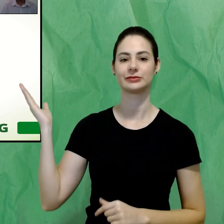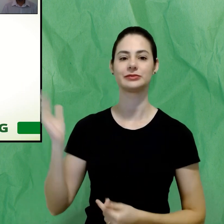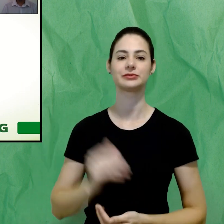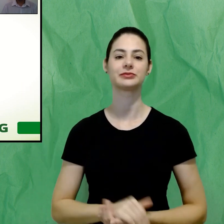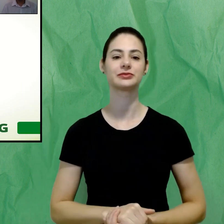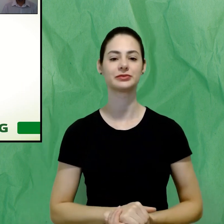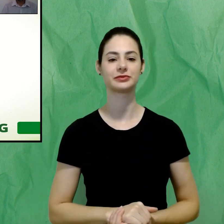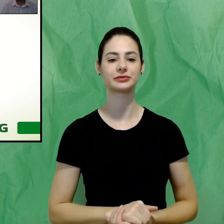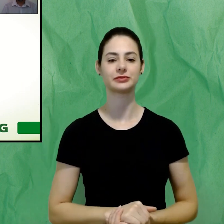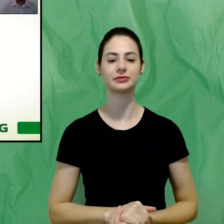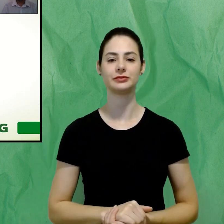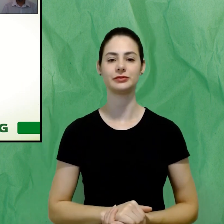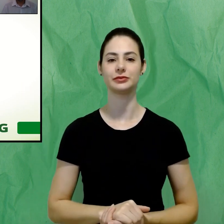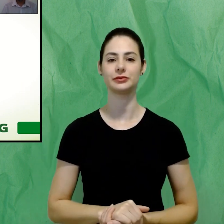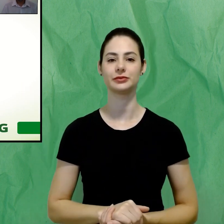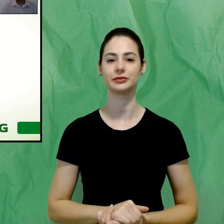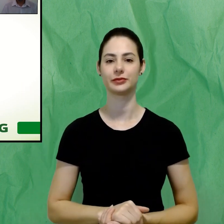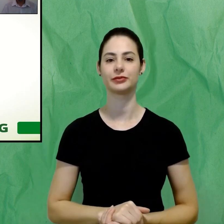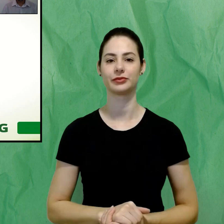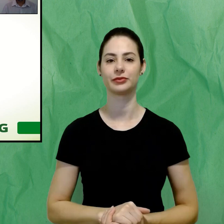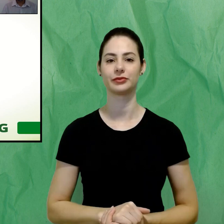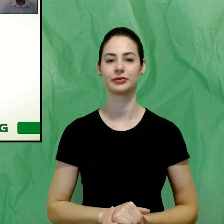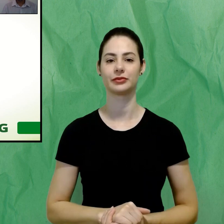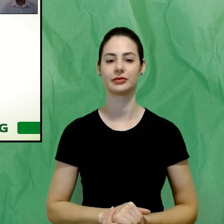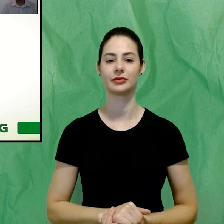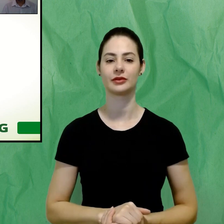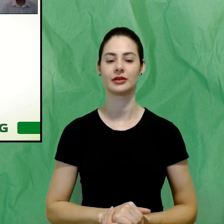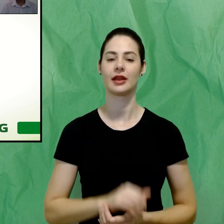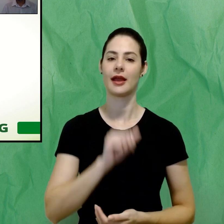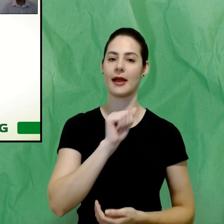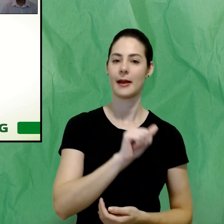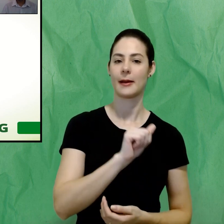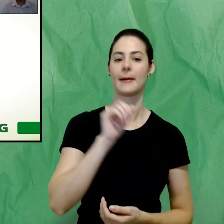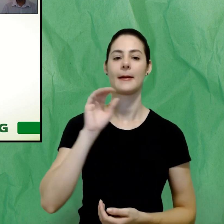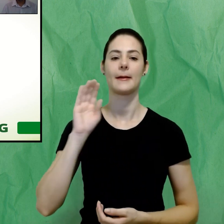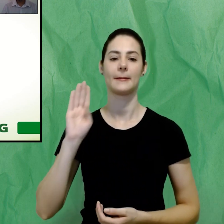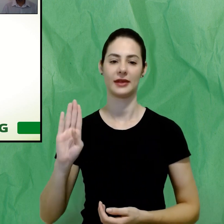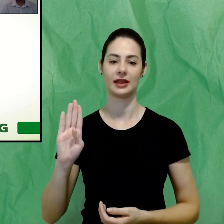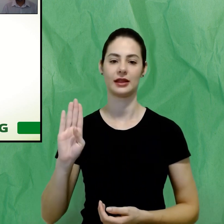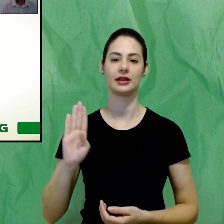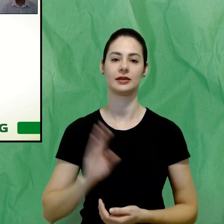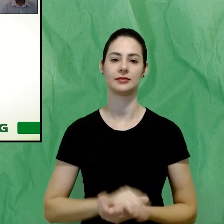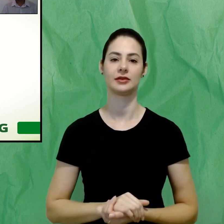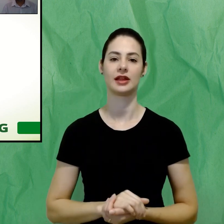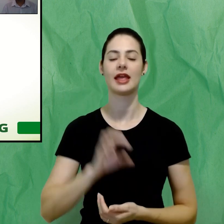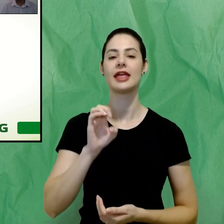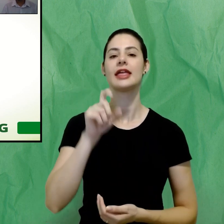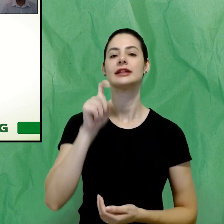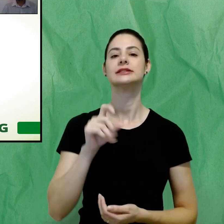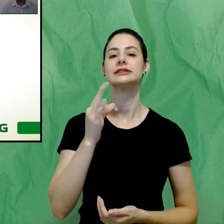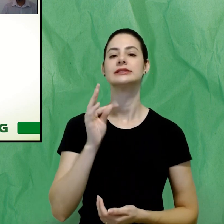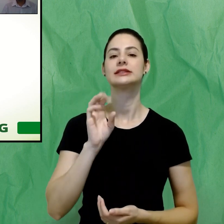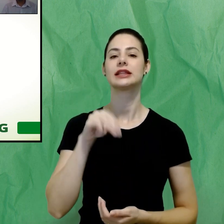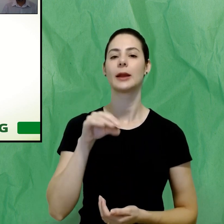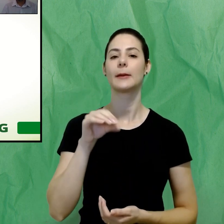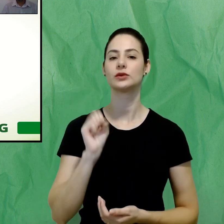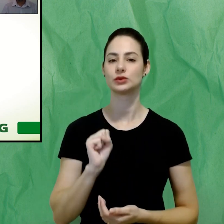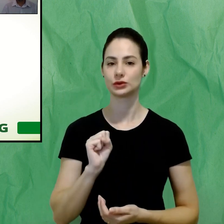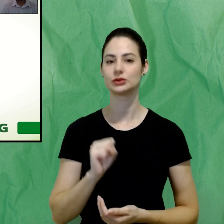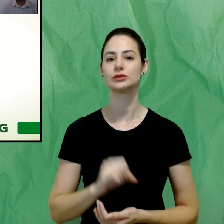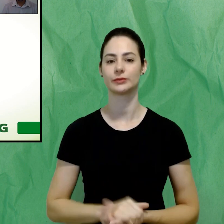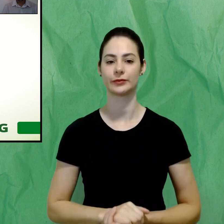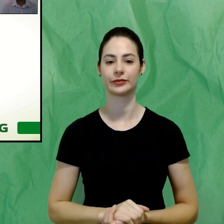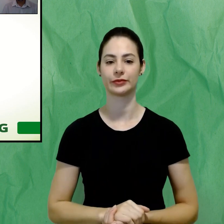D. Os termos A e D são chamados de extremos. E